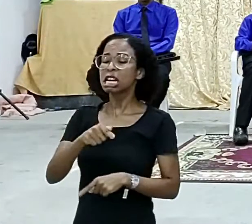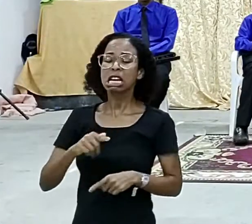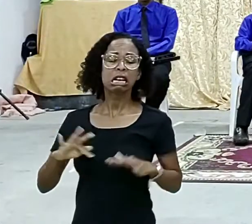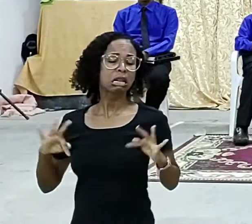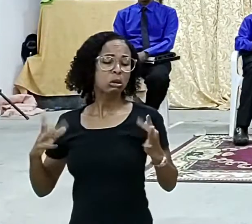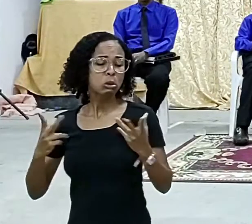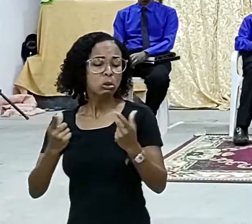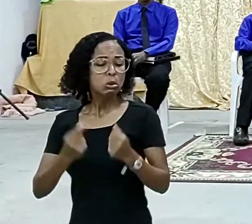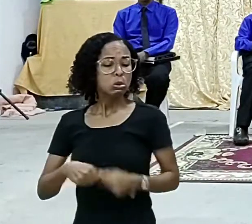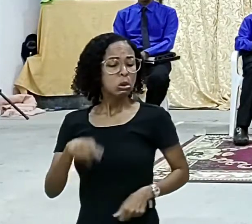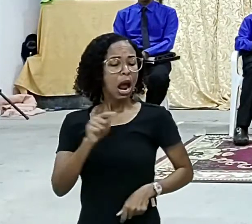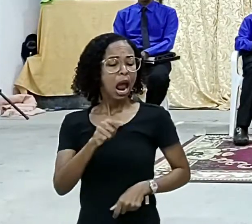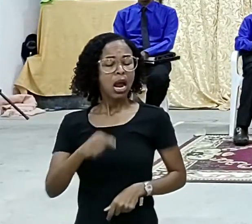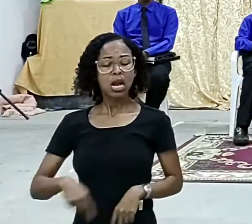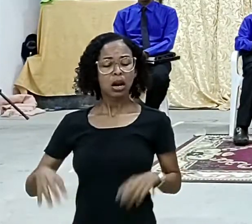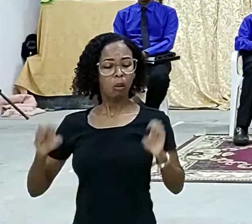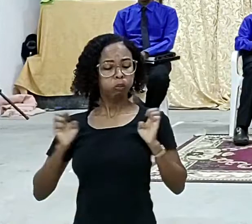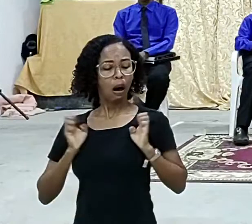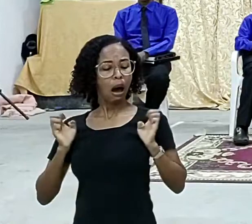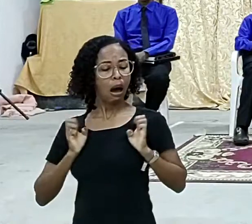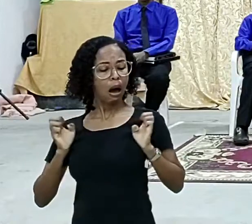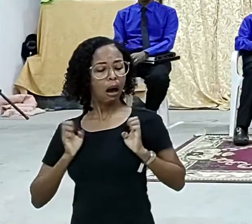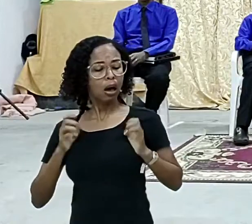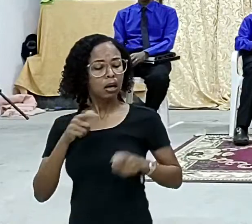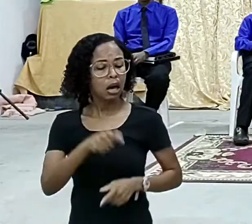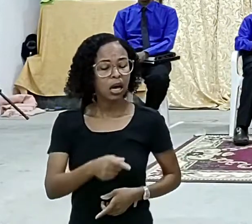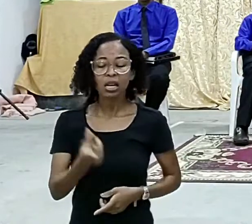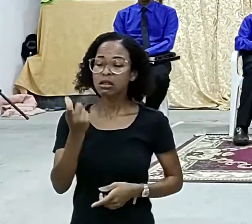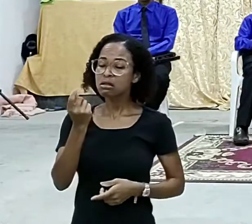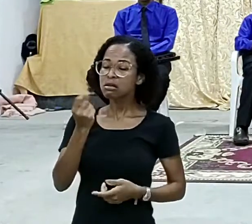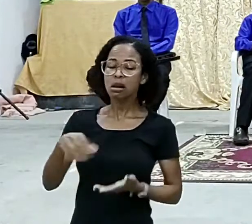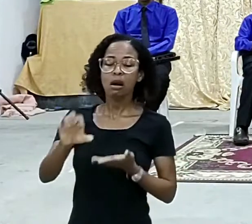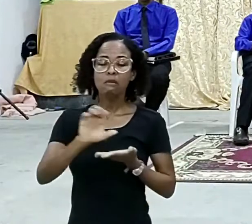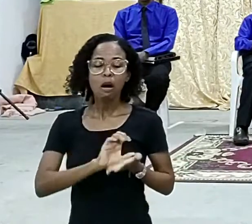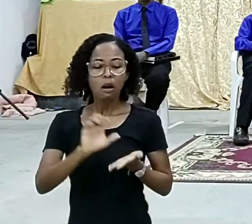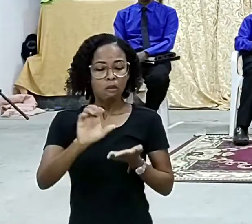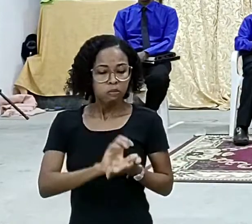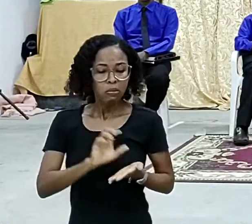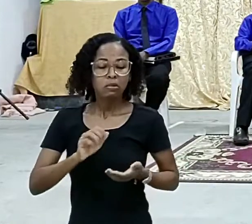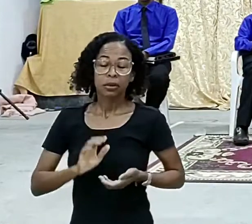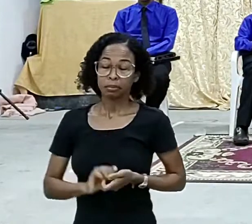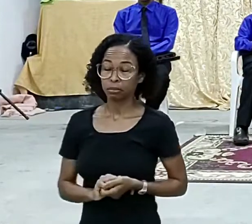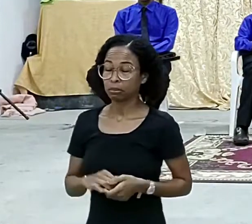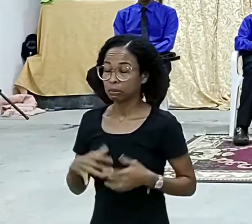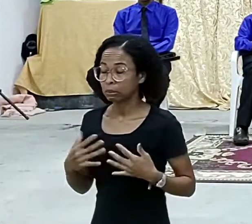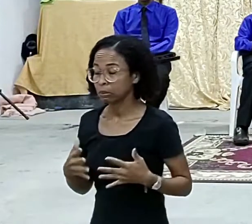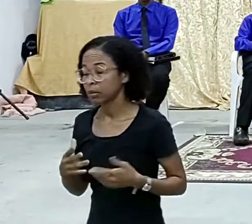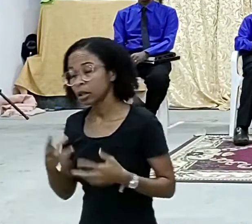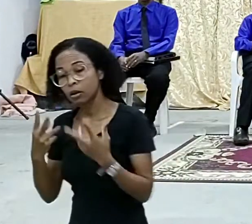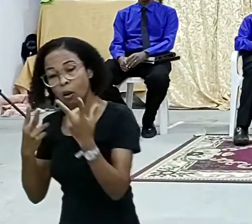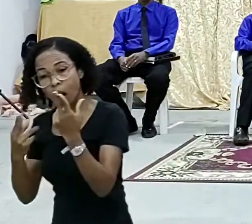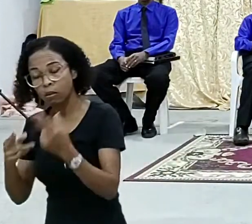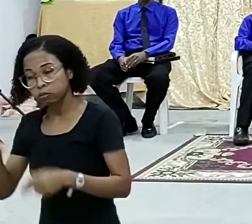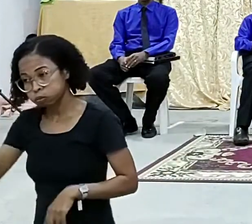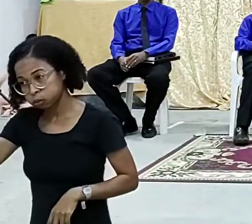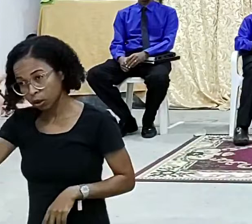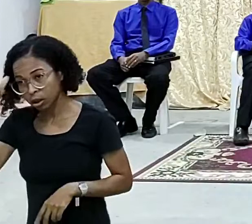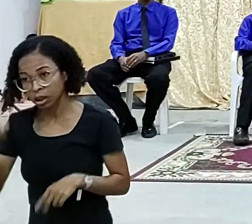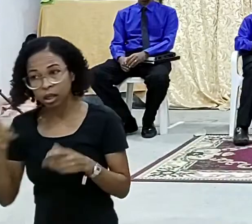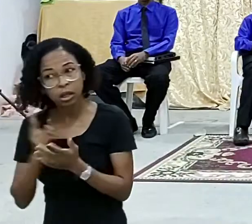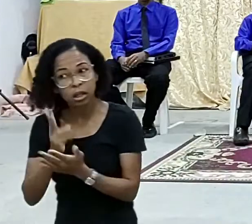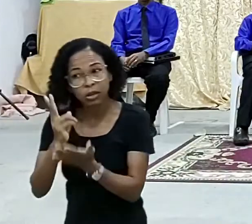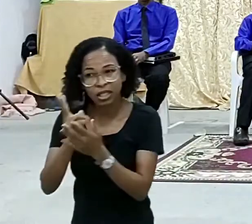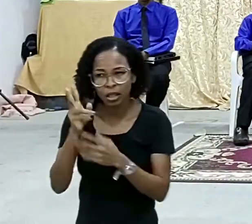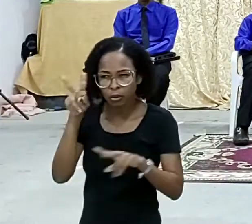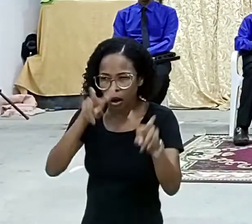Satanás, ele está a cada dia nos vigiando, procurando uma falha para que